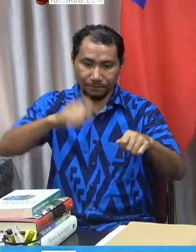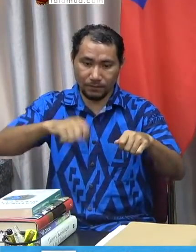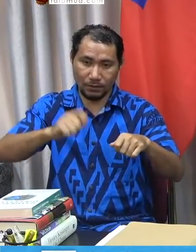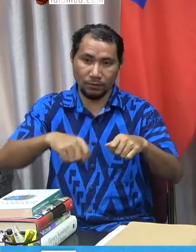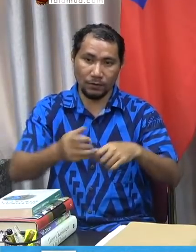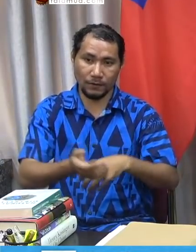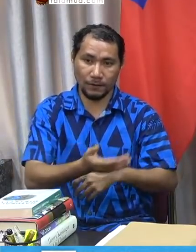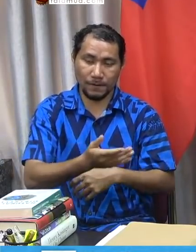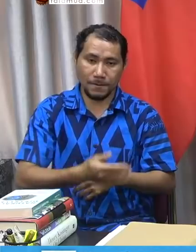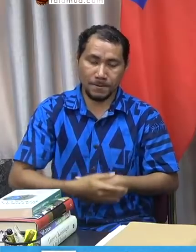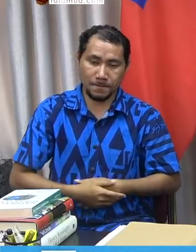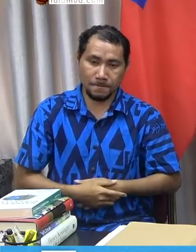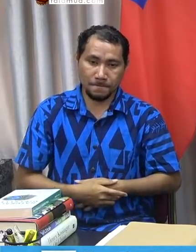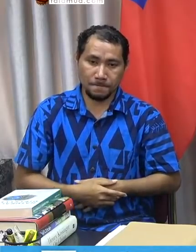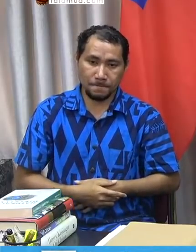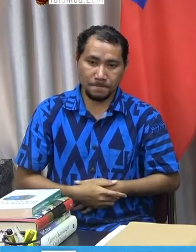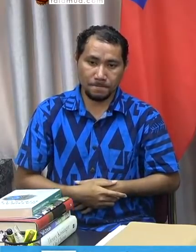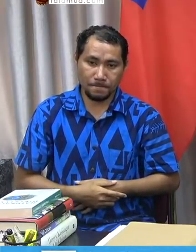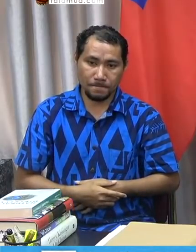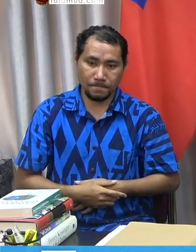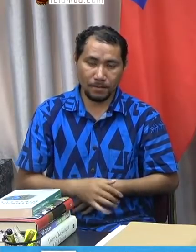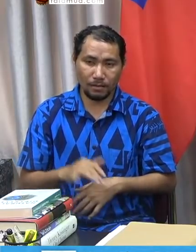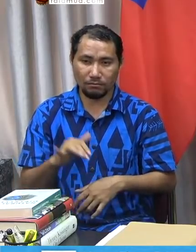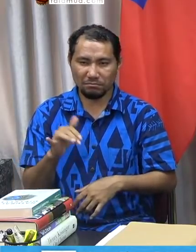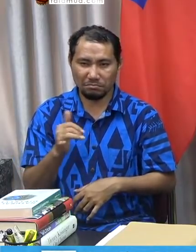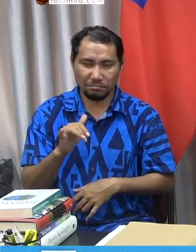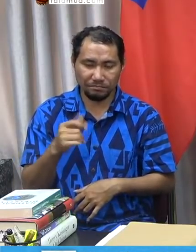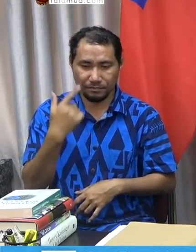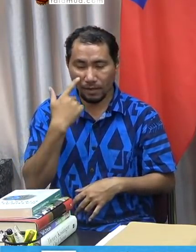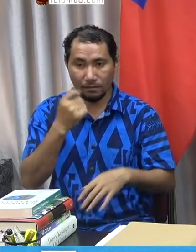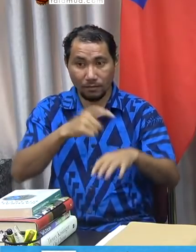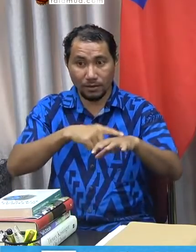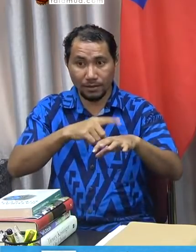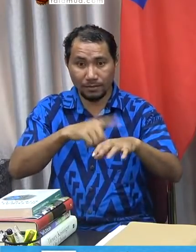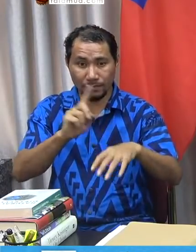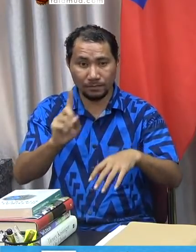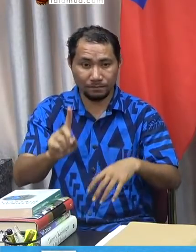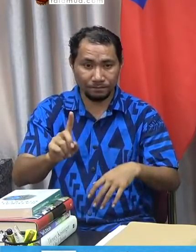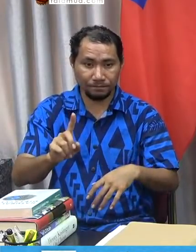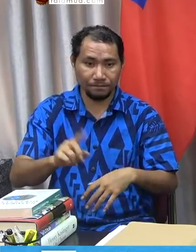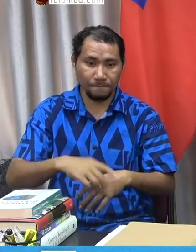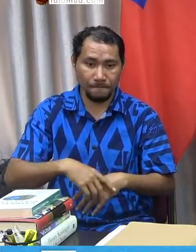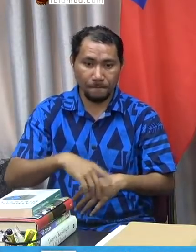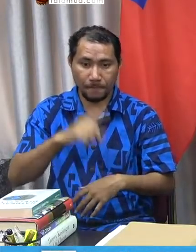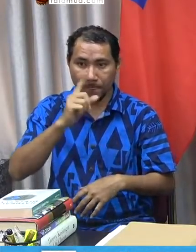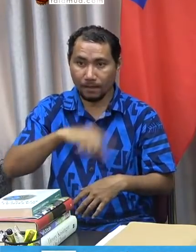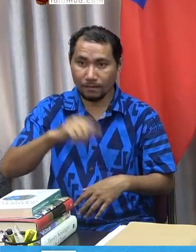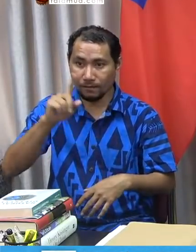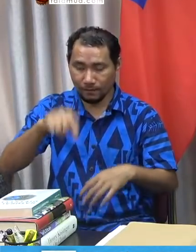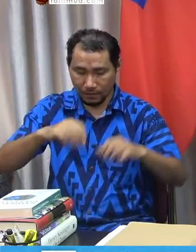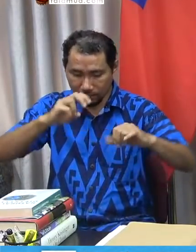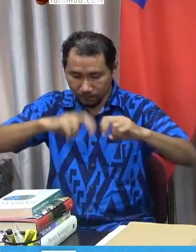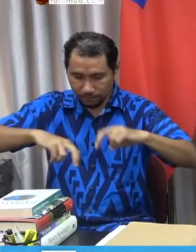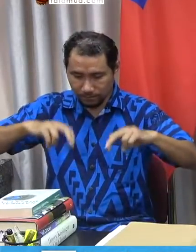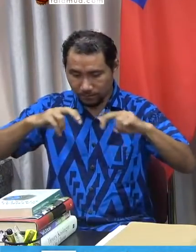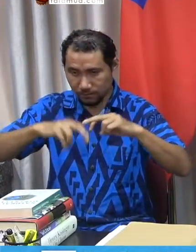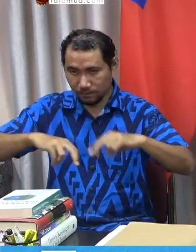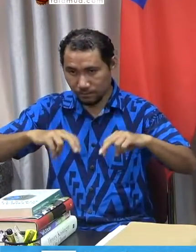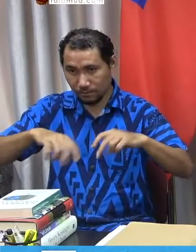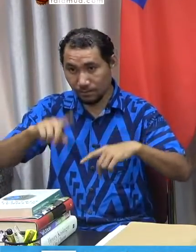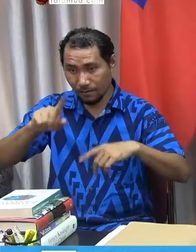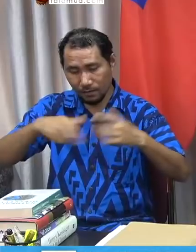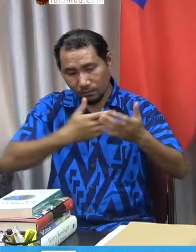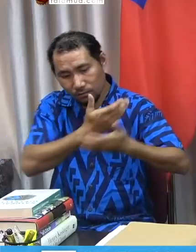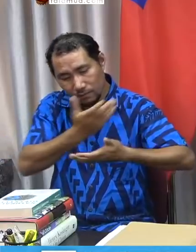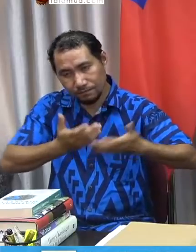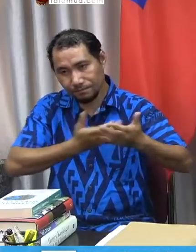Mai atonu e mawai se taimi e mwhai ai o na whaia ni sa i ringa ni whiutanga